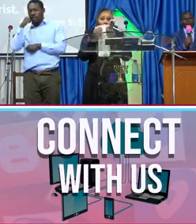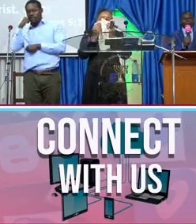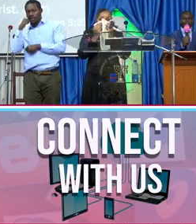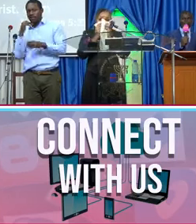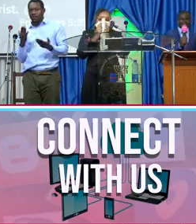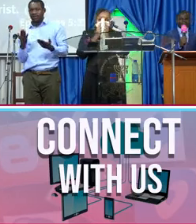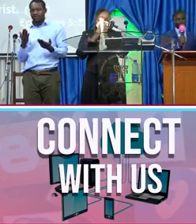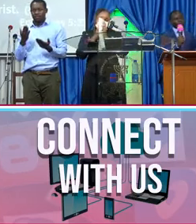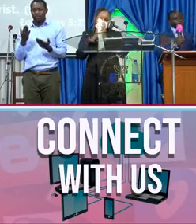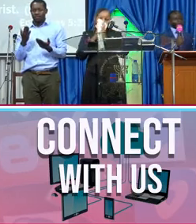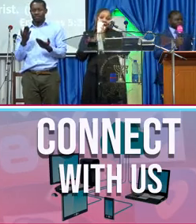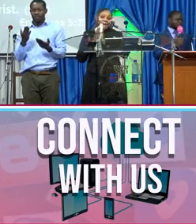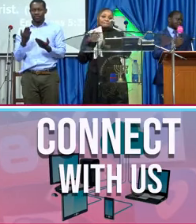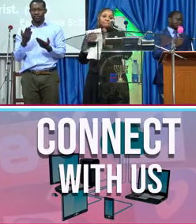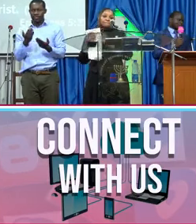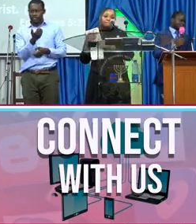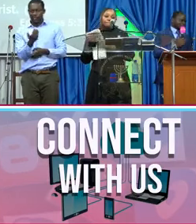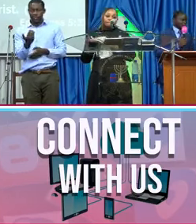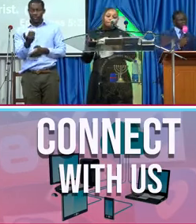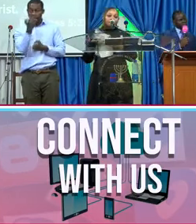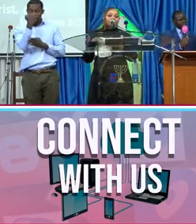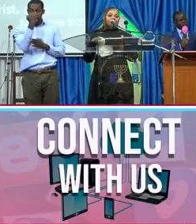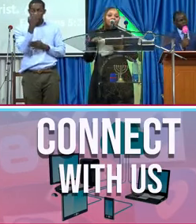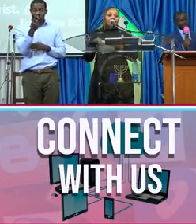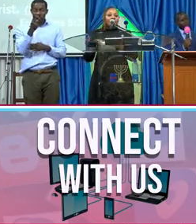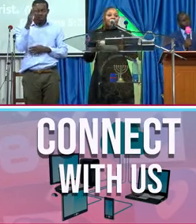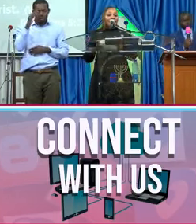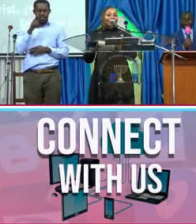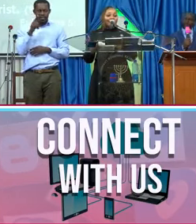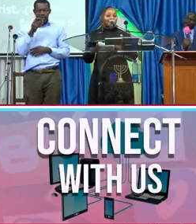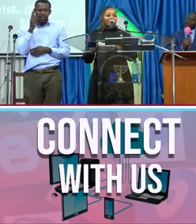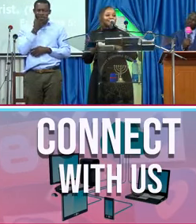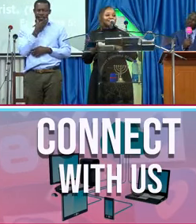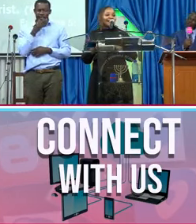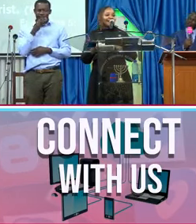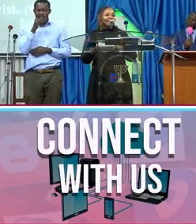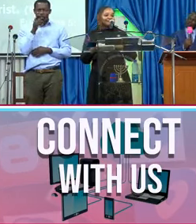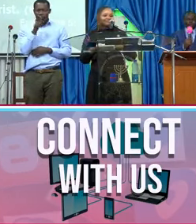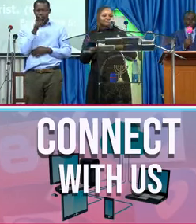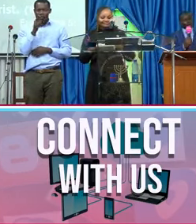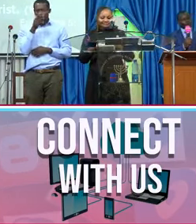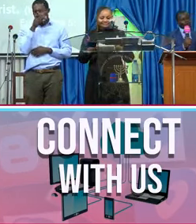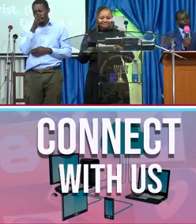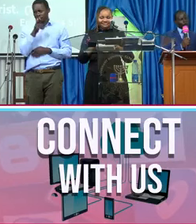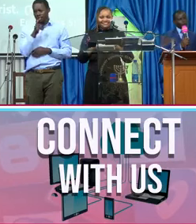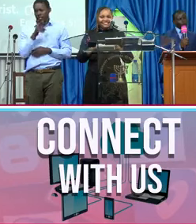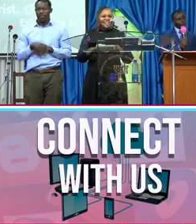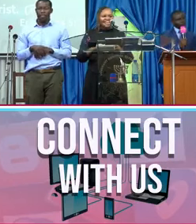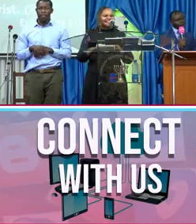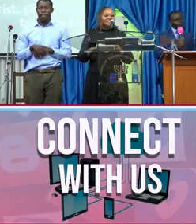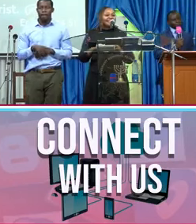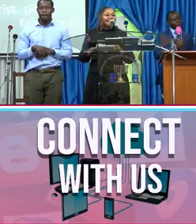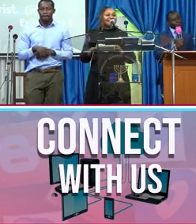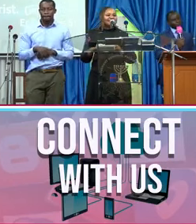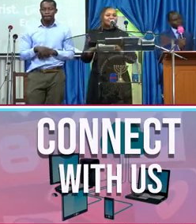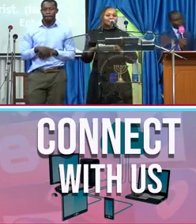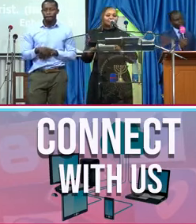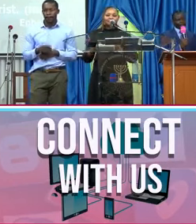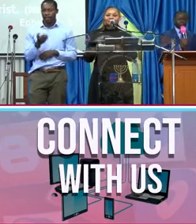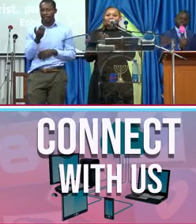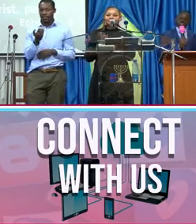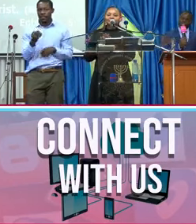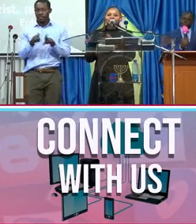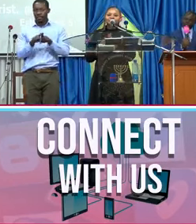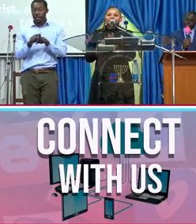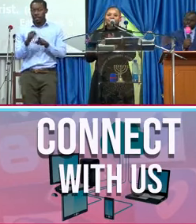mkubwa wako kazini simu unamwambia siwezi nikaja kazini kwa sababu mimi ni mgonjwa. And we know it's a lie. Na tunajua ni uongo. And the child asks you,